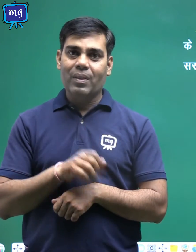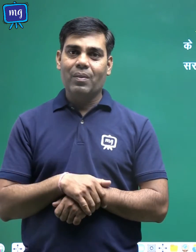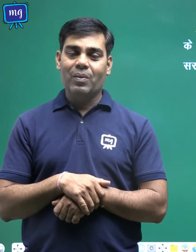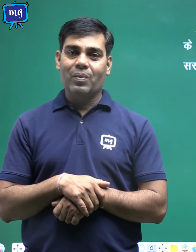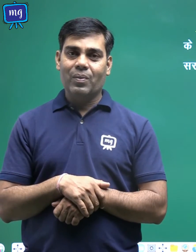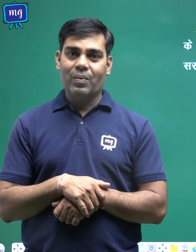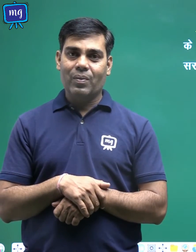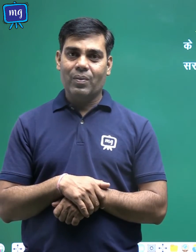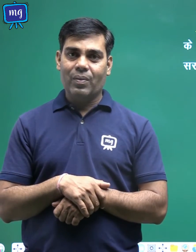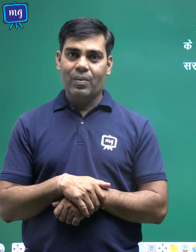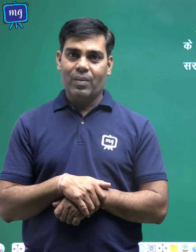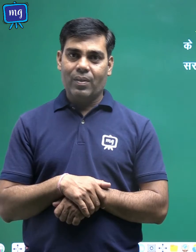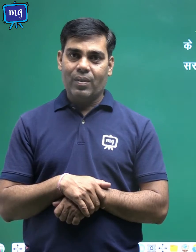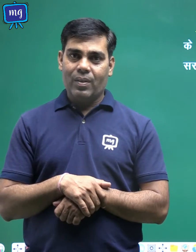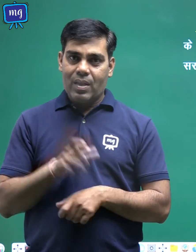बच्चों,